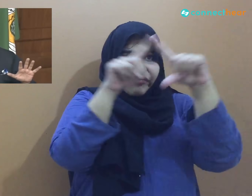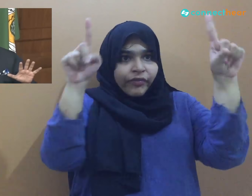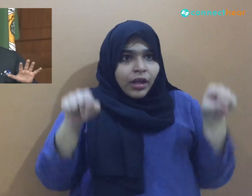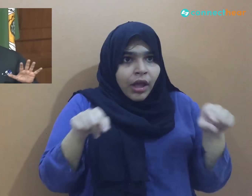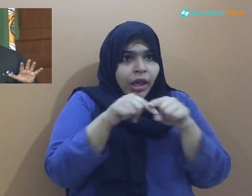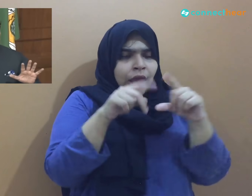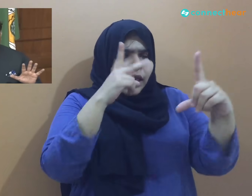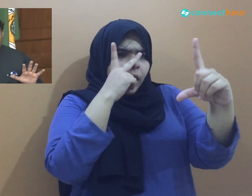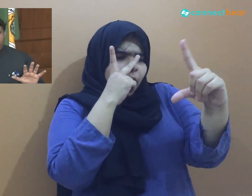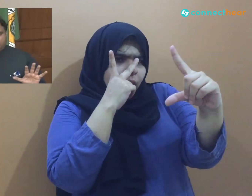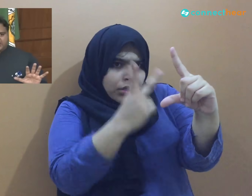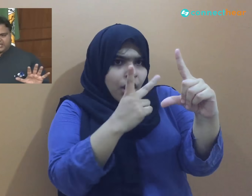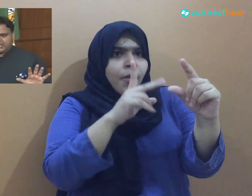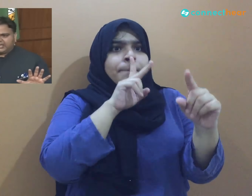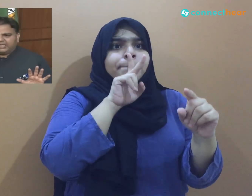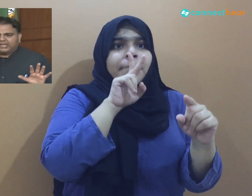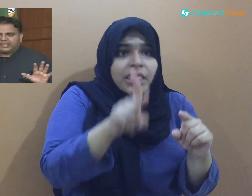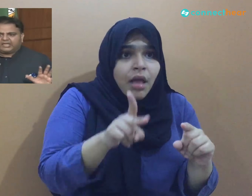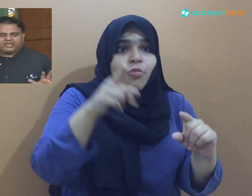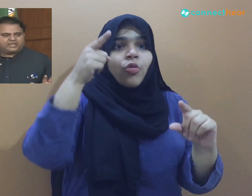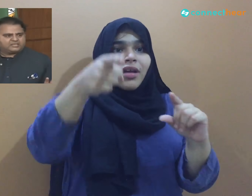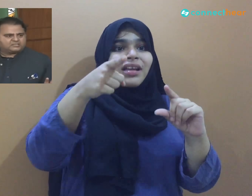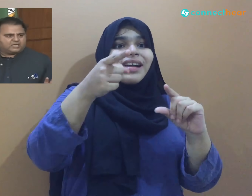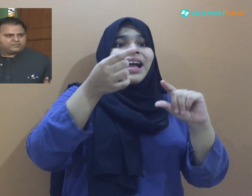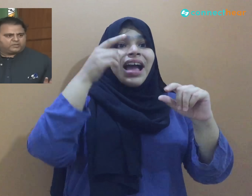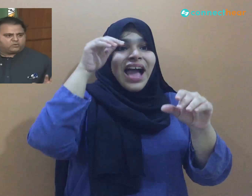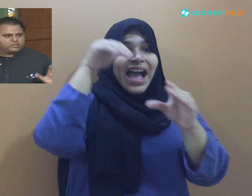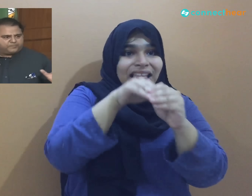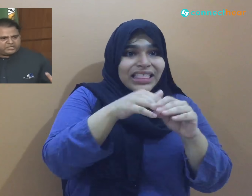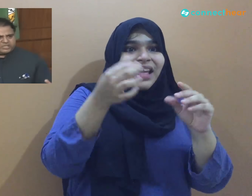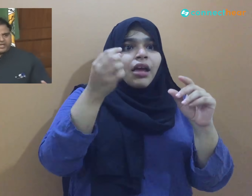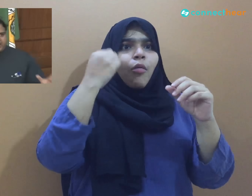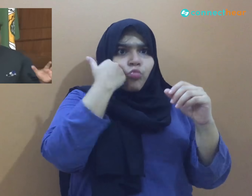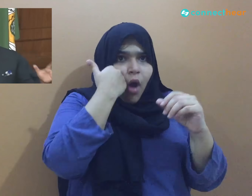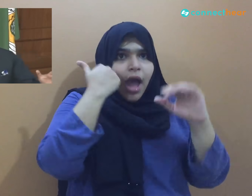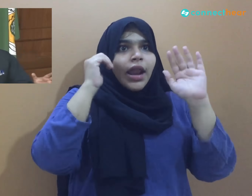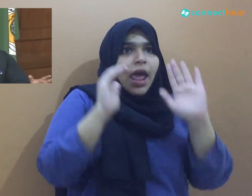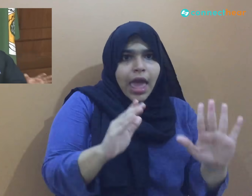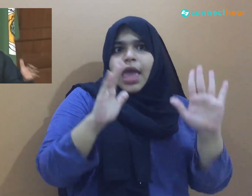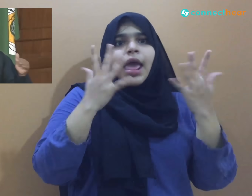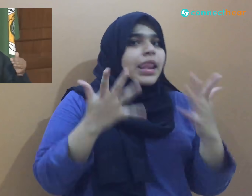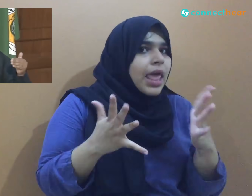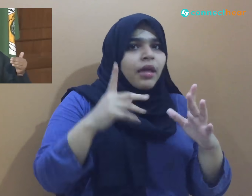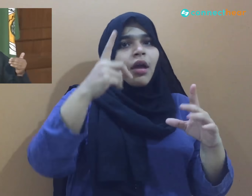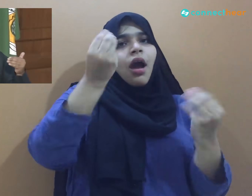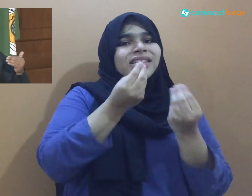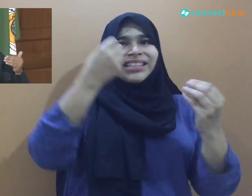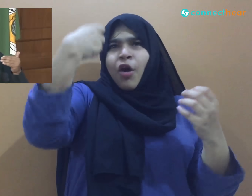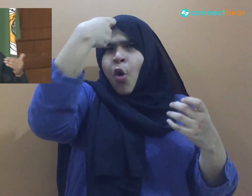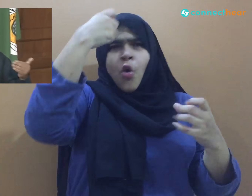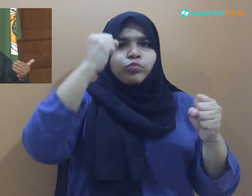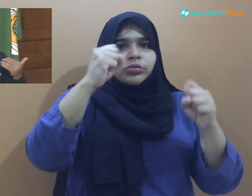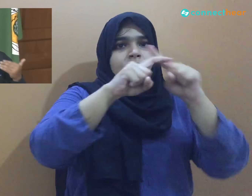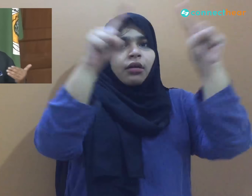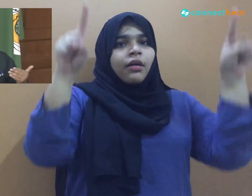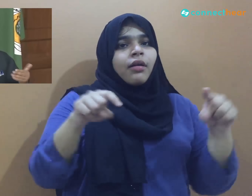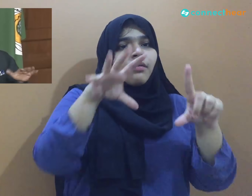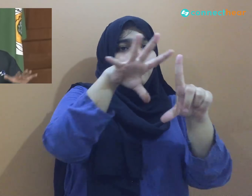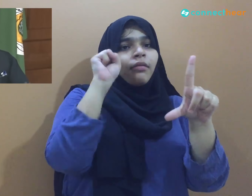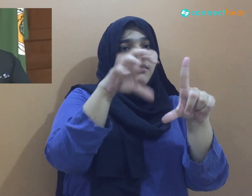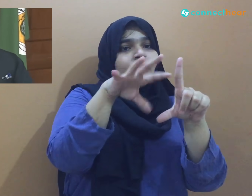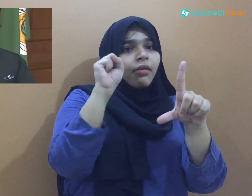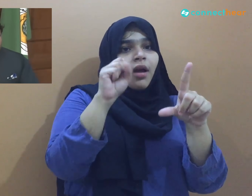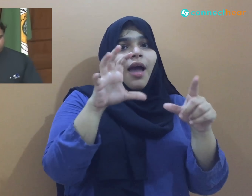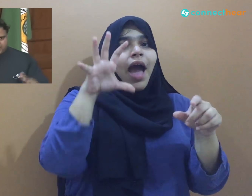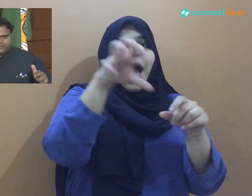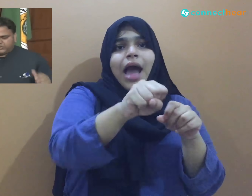تھرمل کیمرہ جو ہے وہ بتا سکے گا کہ اس آدمی کو ٹمپریچر ہے یا نہیں ہے, اور اس کا جو ڈیٹیکشن ہے اس کو